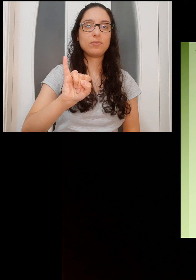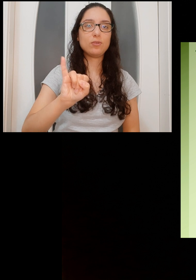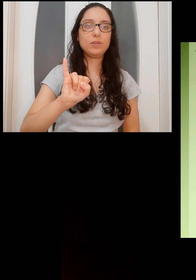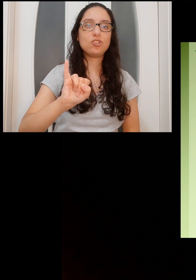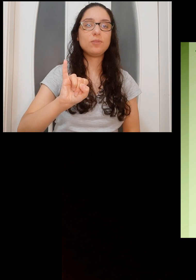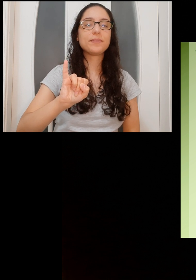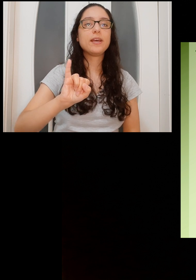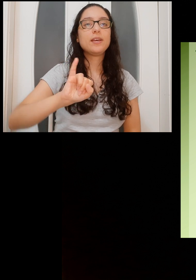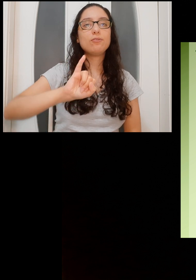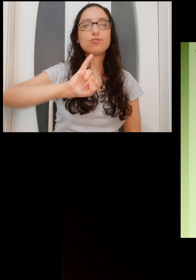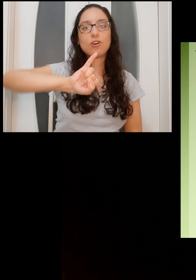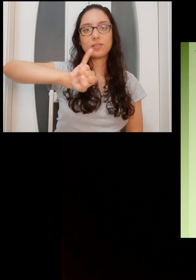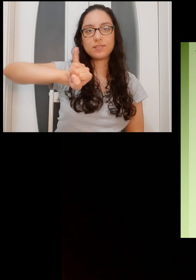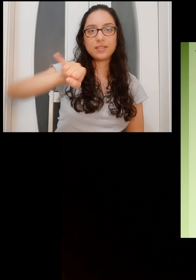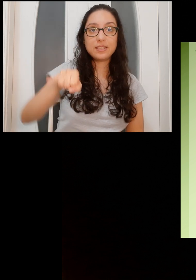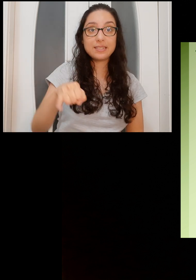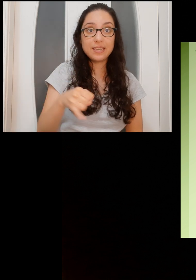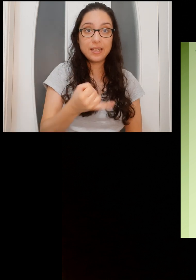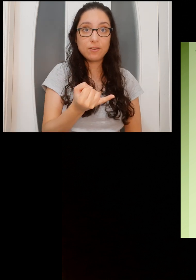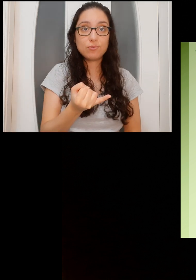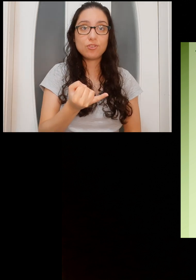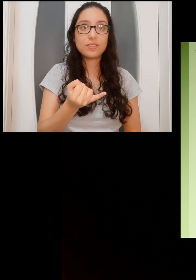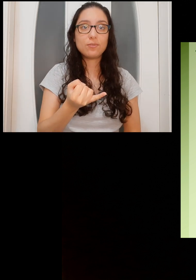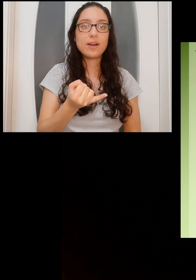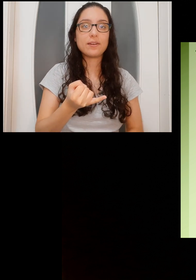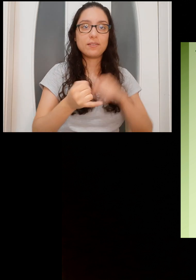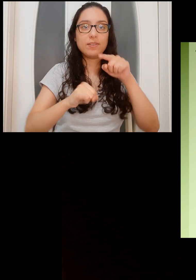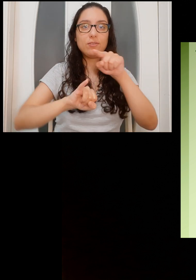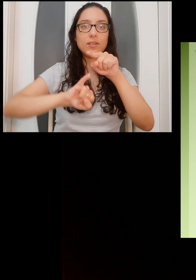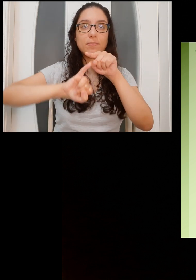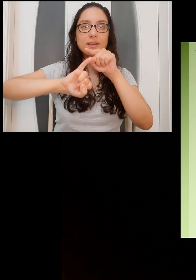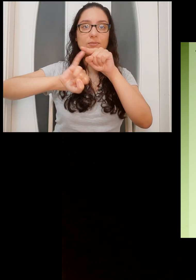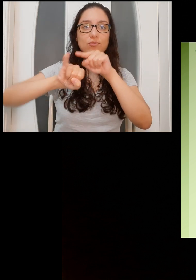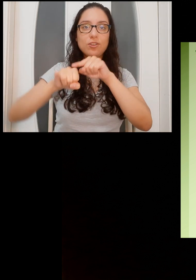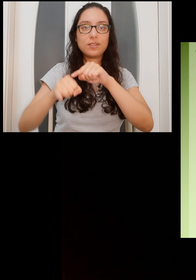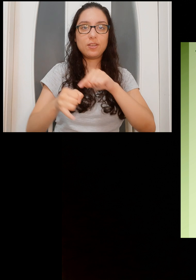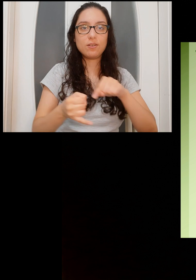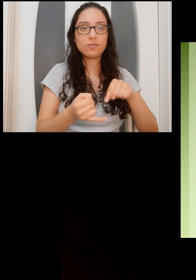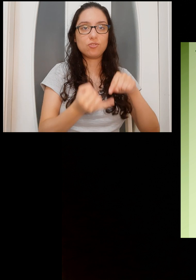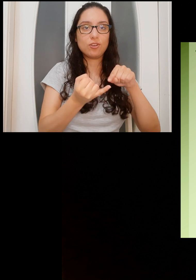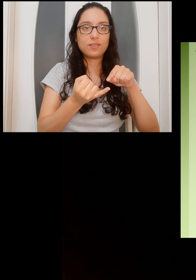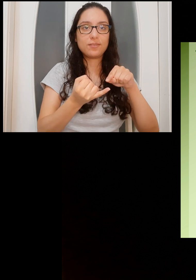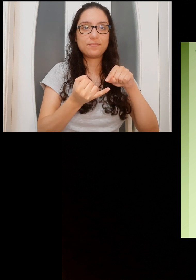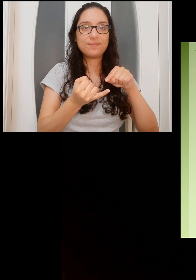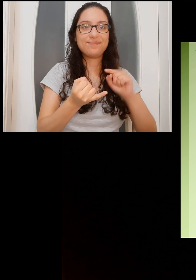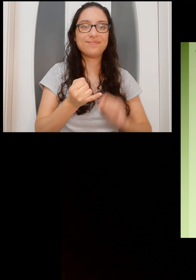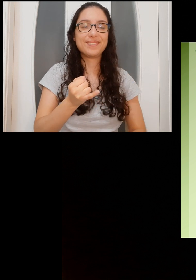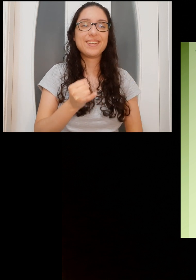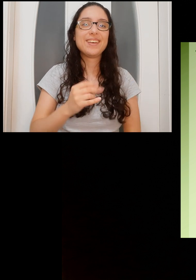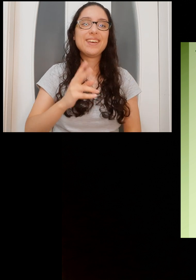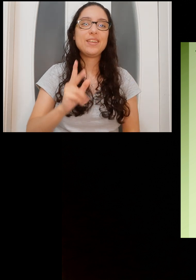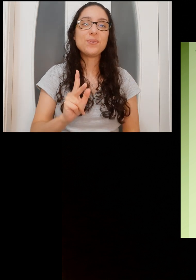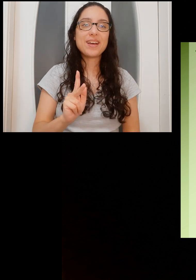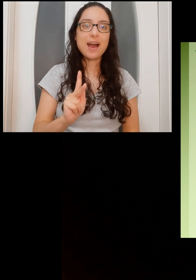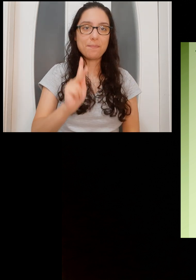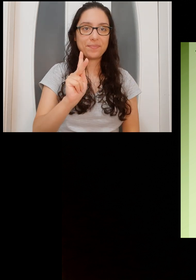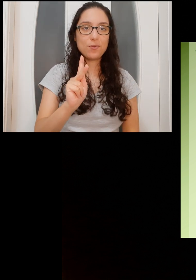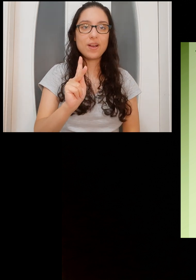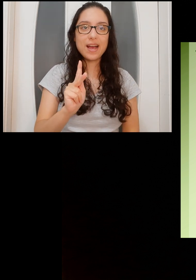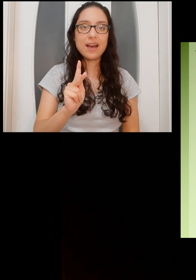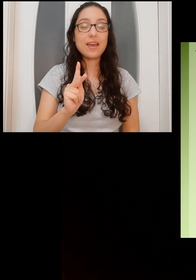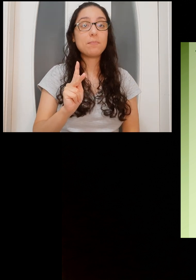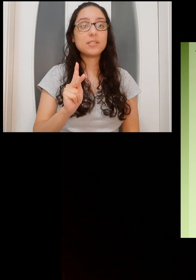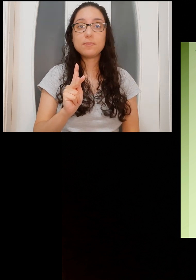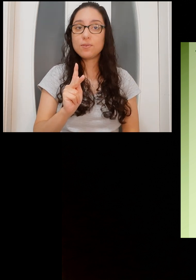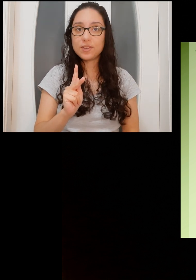facinho, dedo mindinho. E o J, você desenha o J no ar. Tá vendo que aparece um J aqui, ó? J. E o K.